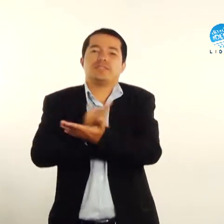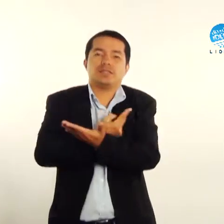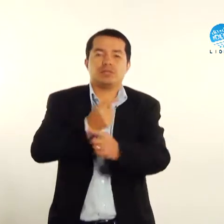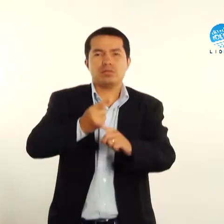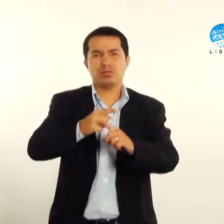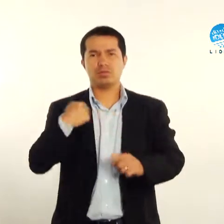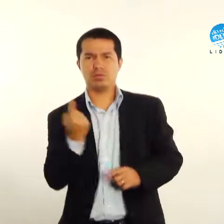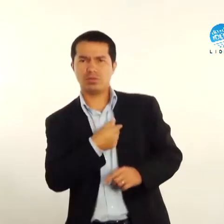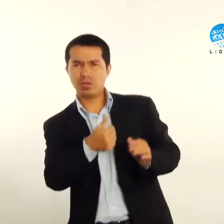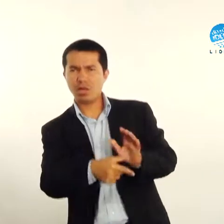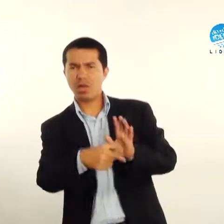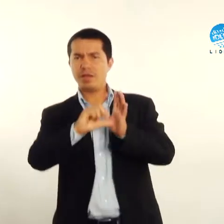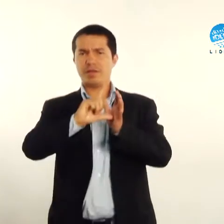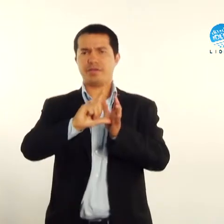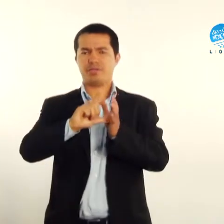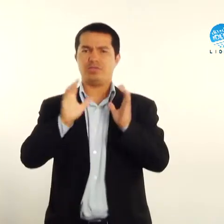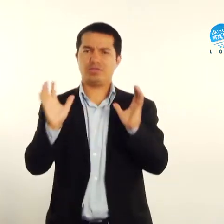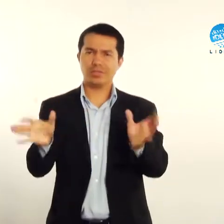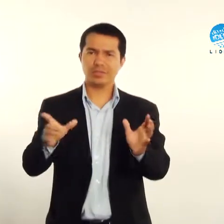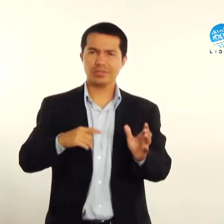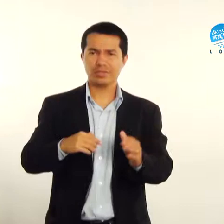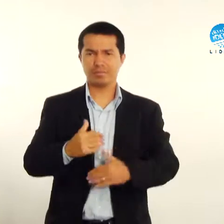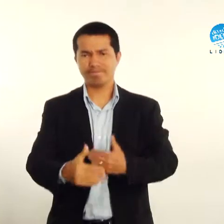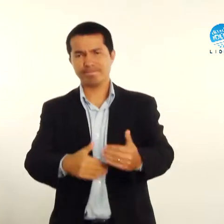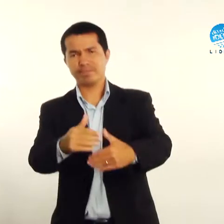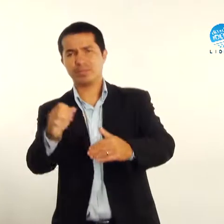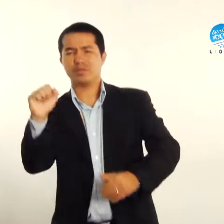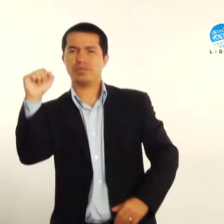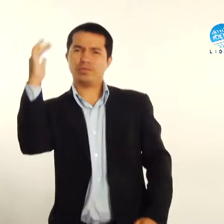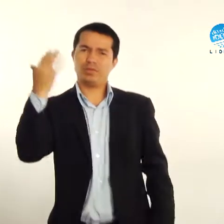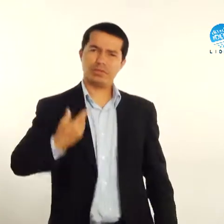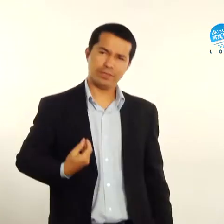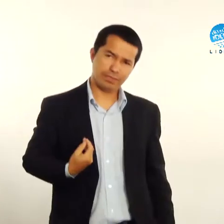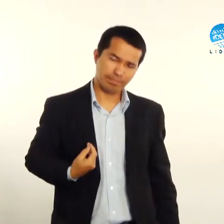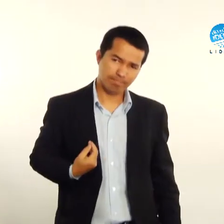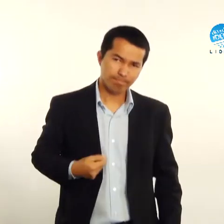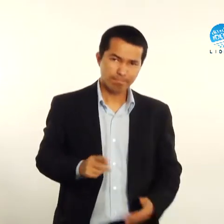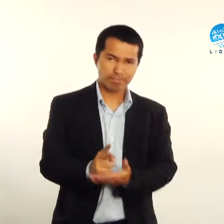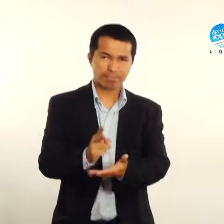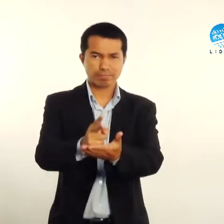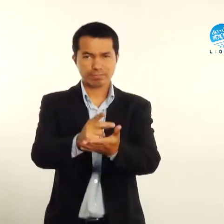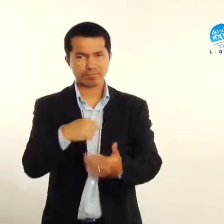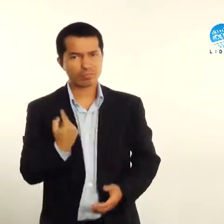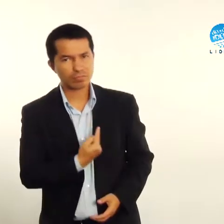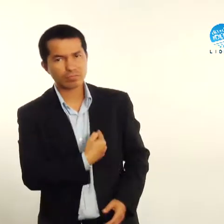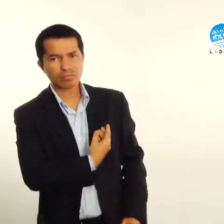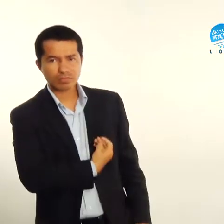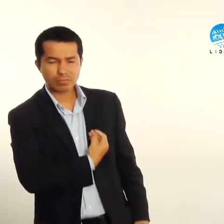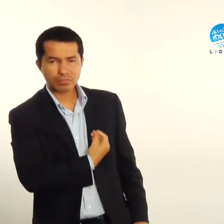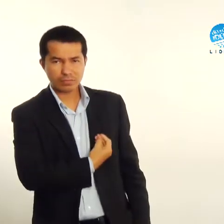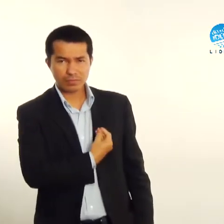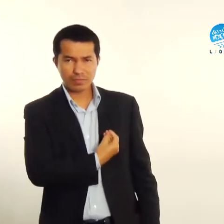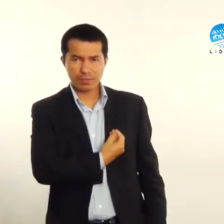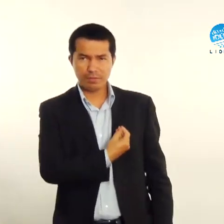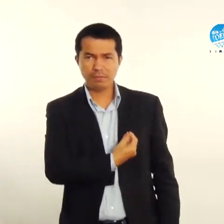muito cedo na vida da gente. Essas coisas mexem com a gente desde pequeno. Eu me lembro que eu